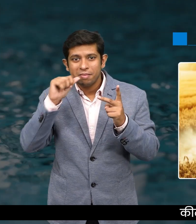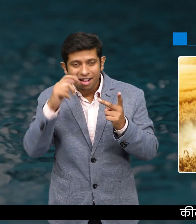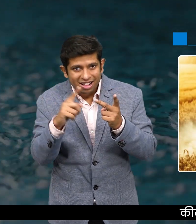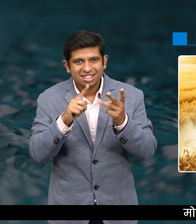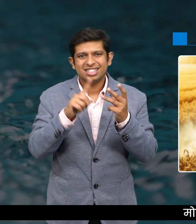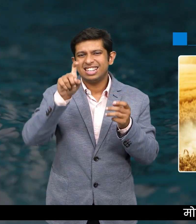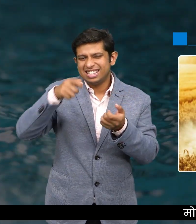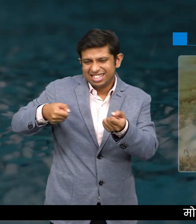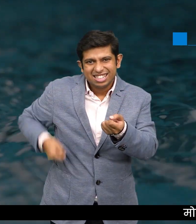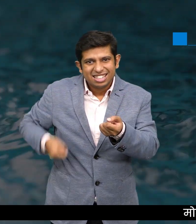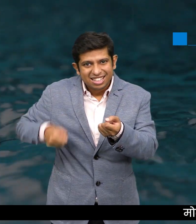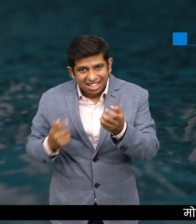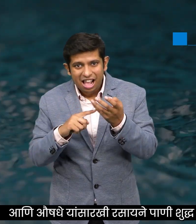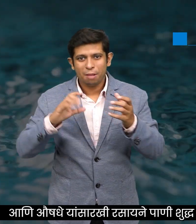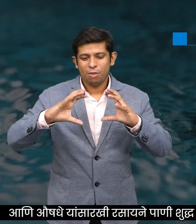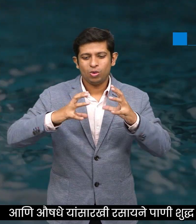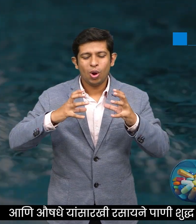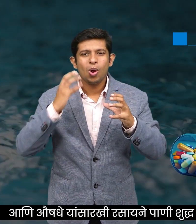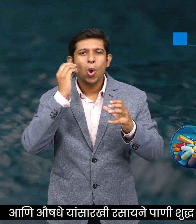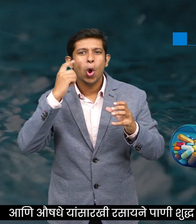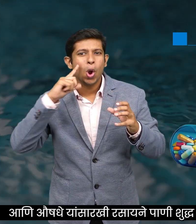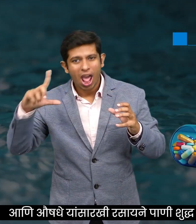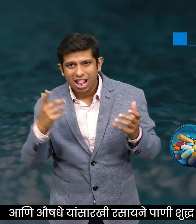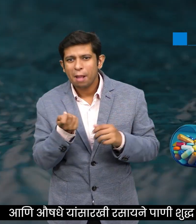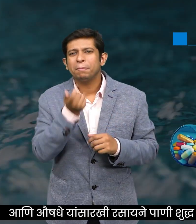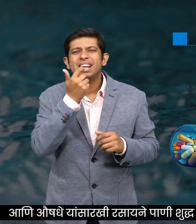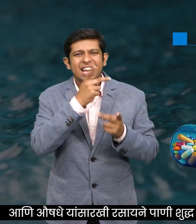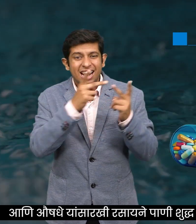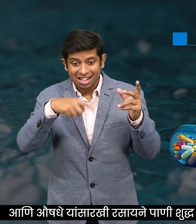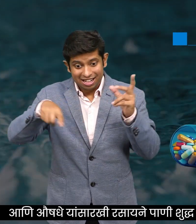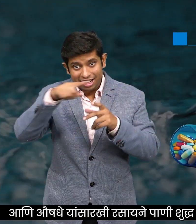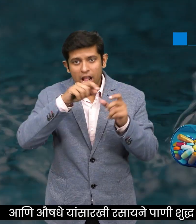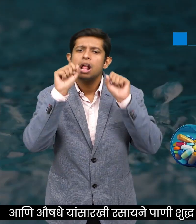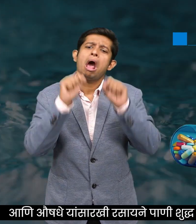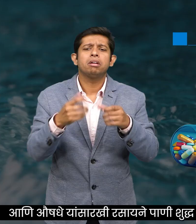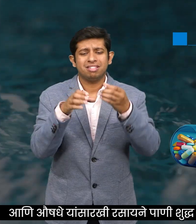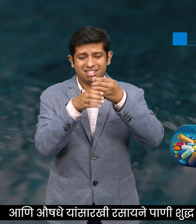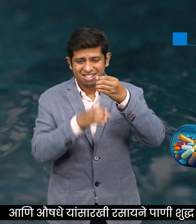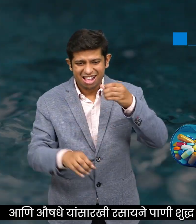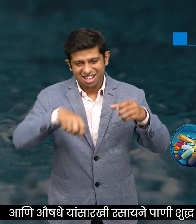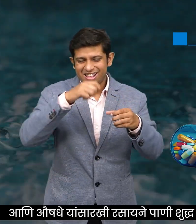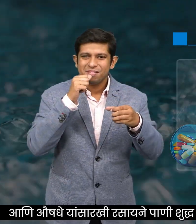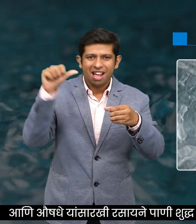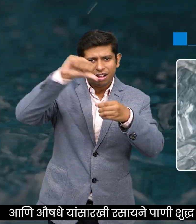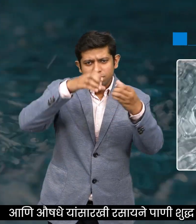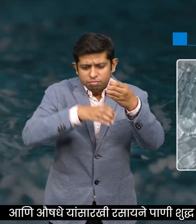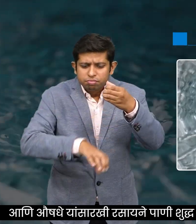कीटकनाशके, मोटर, ऑइल आणि औषधे यासारखी रसायने पाणी शुद्ध करण्यास मदत